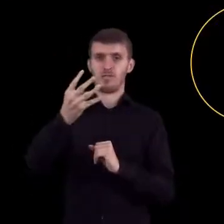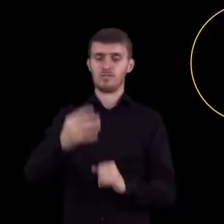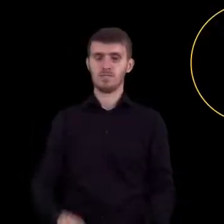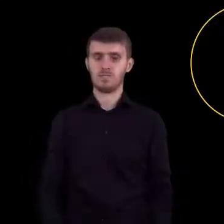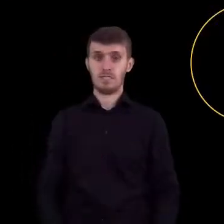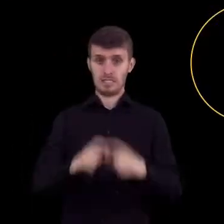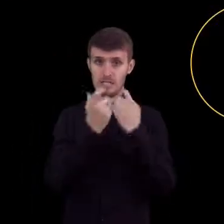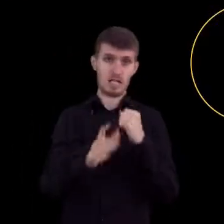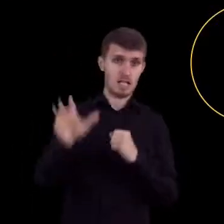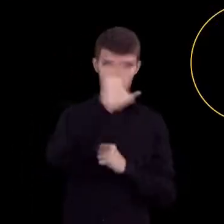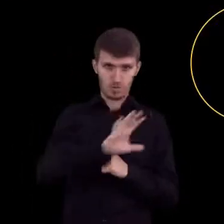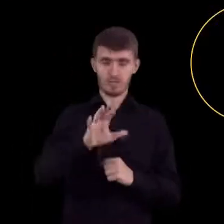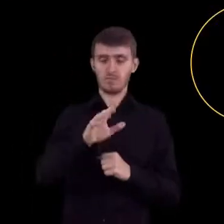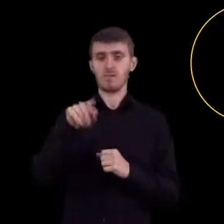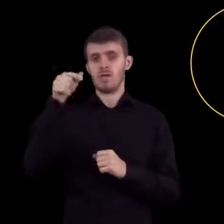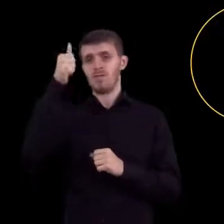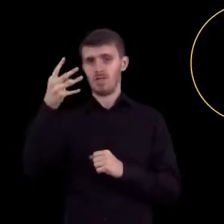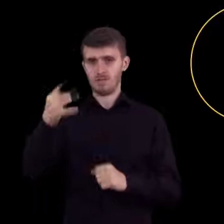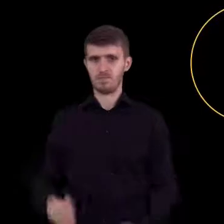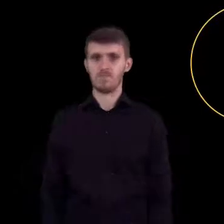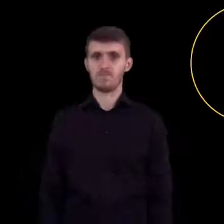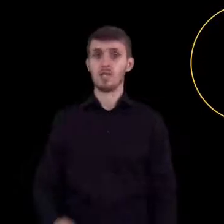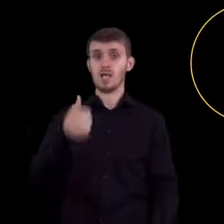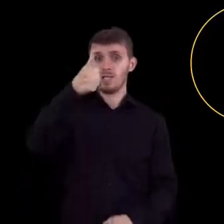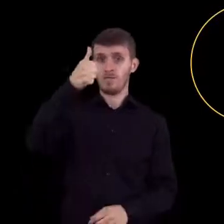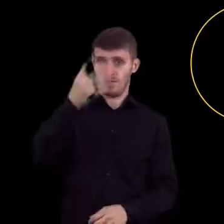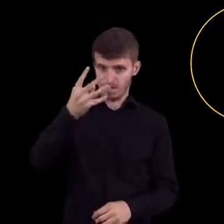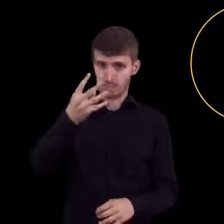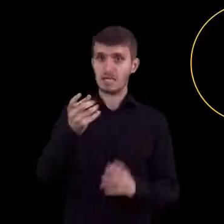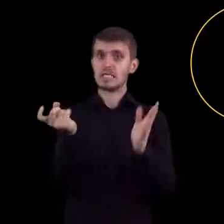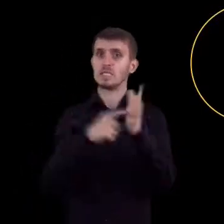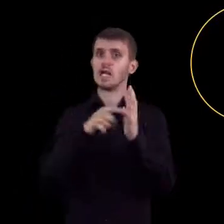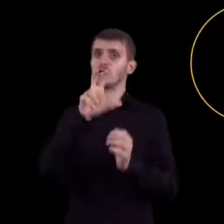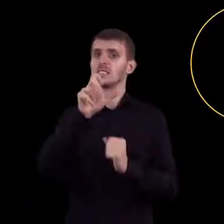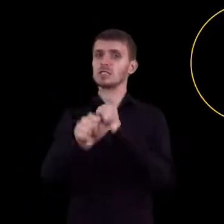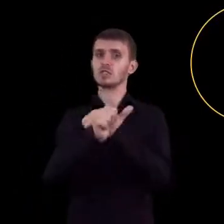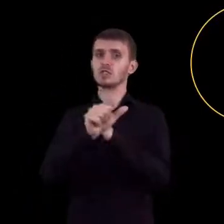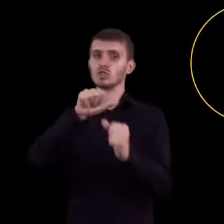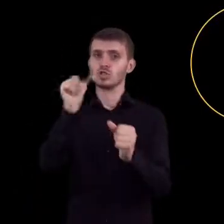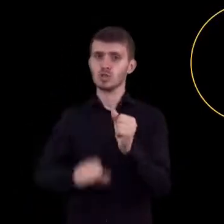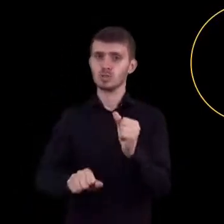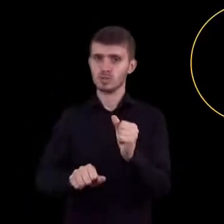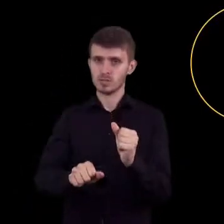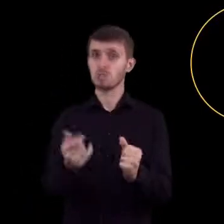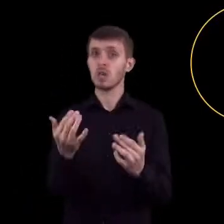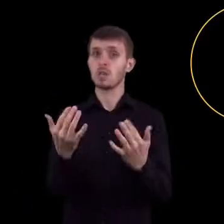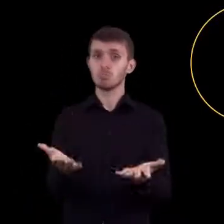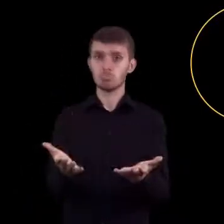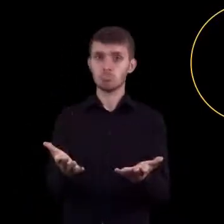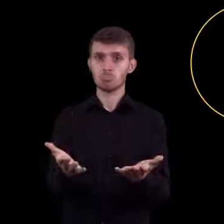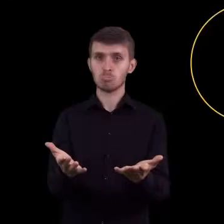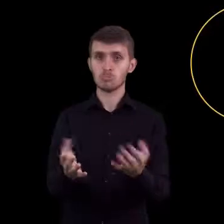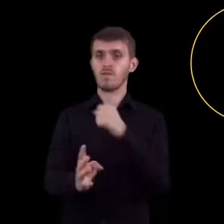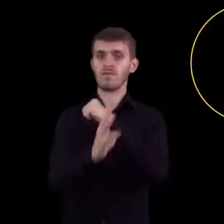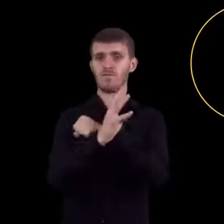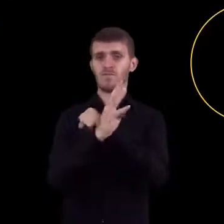1/4 okręgu. A 1/4 okręgu to jest 1/4 razy 360 stopni.